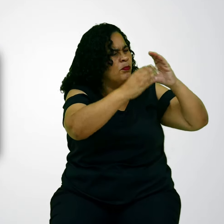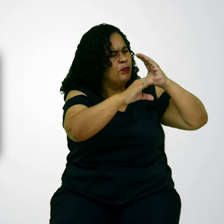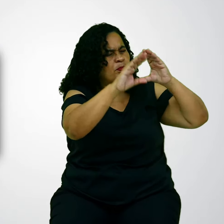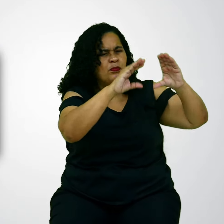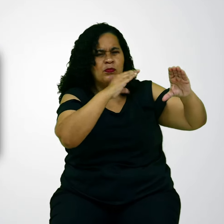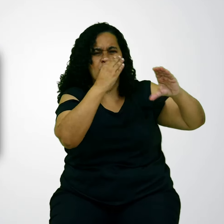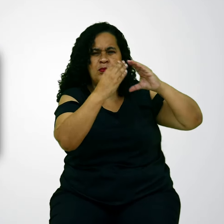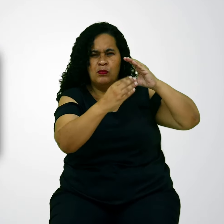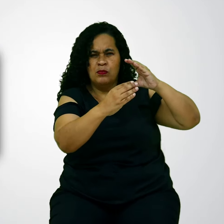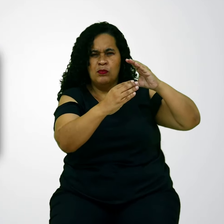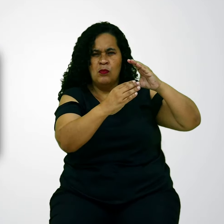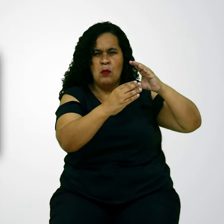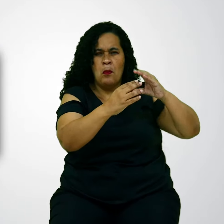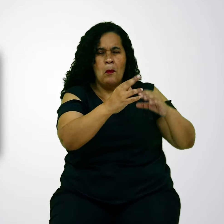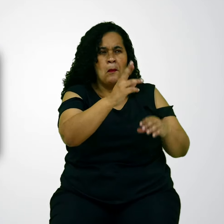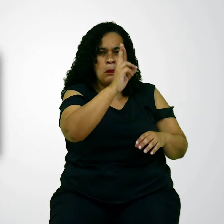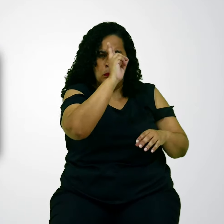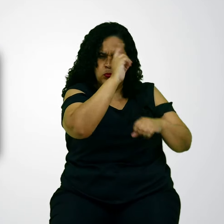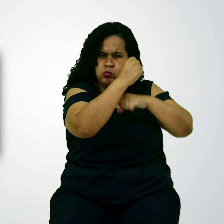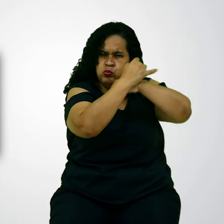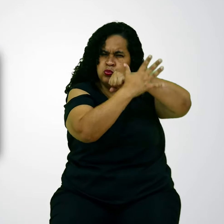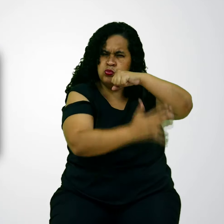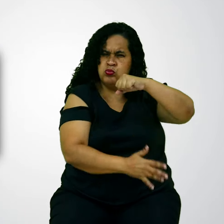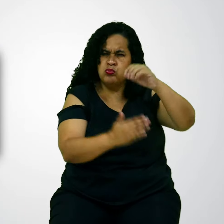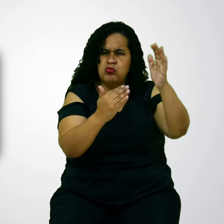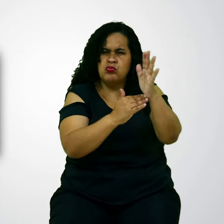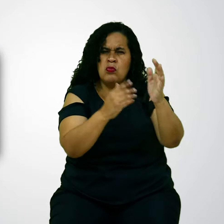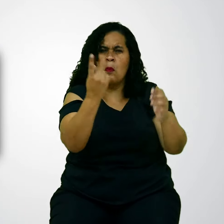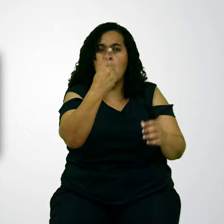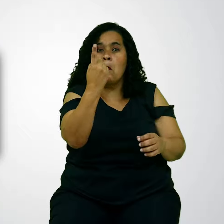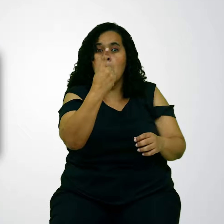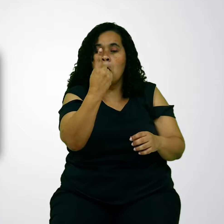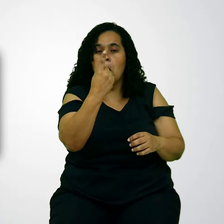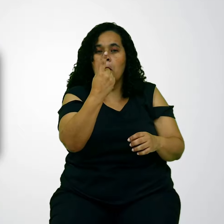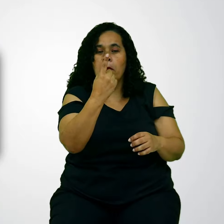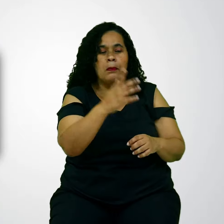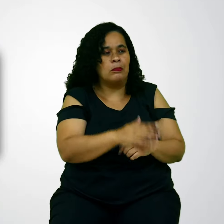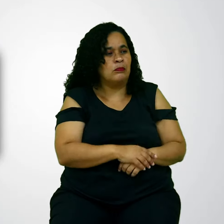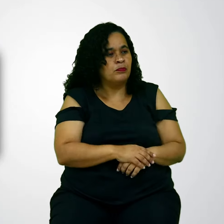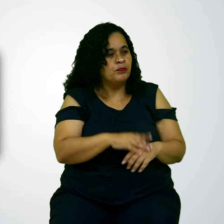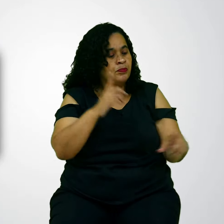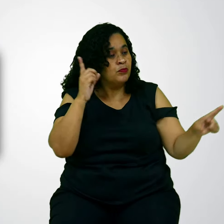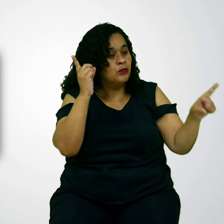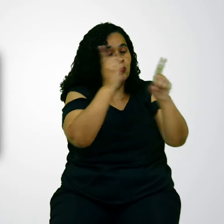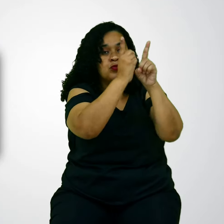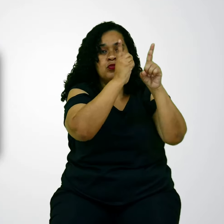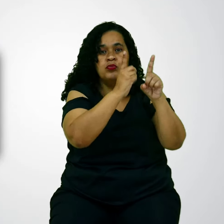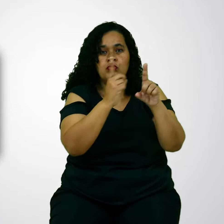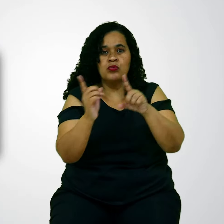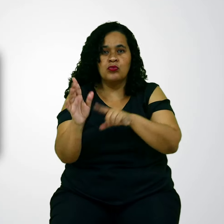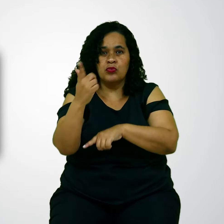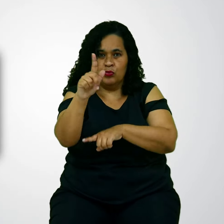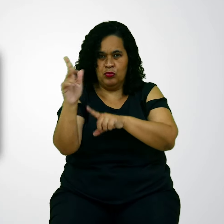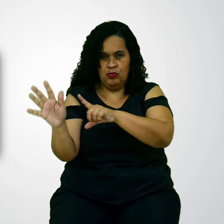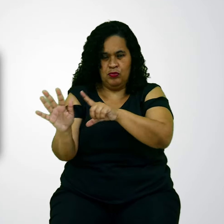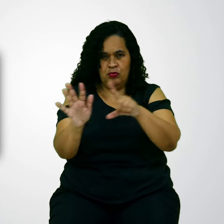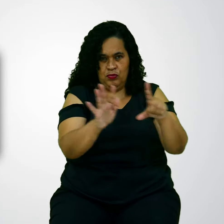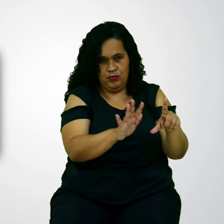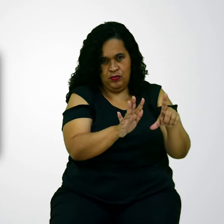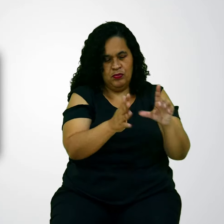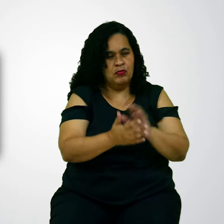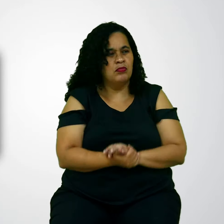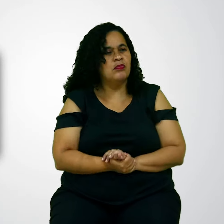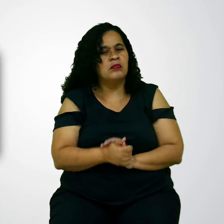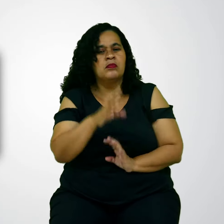1 da manhã. Foram cantando. E eles descobriram que nas semanas seguintes, eles cantavam geralmente ali no sábado à noite, nas semanas